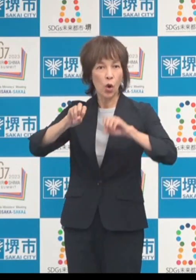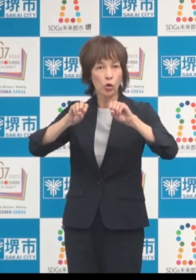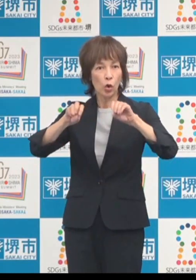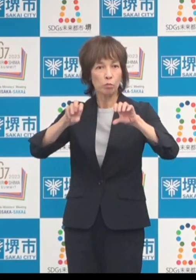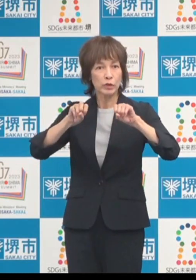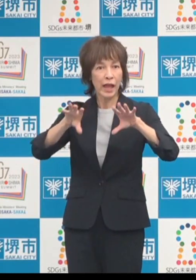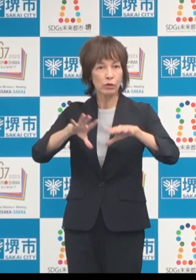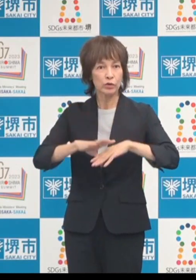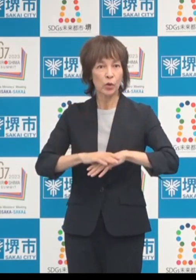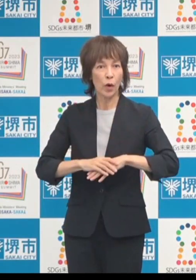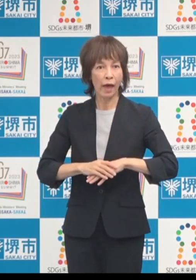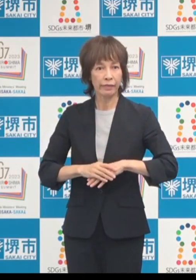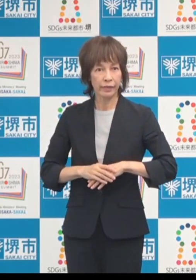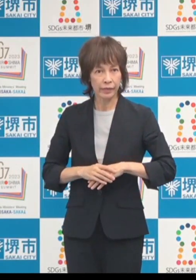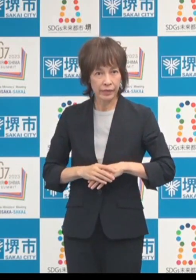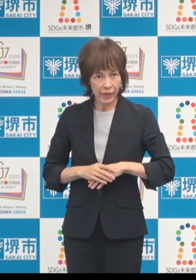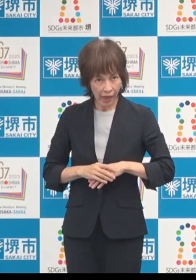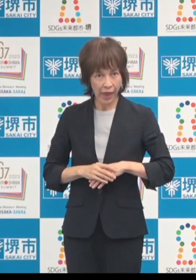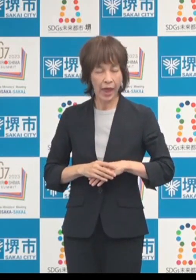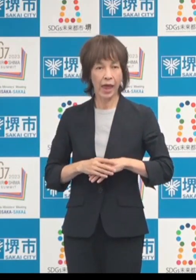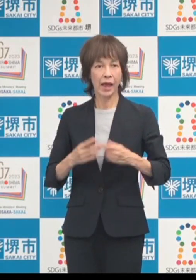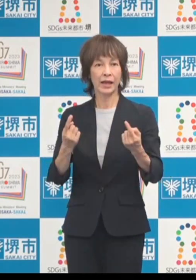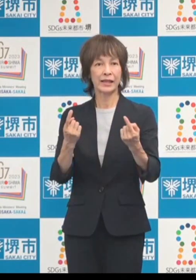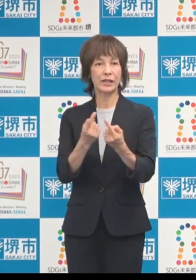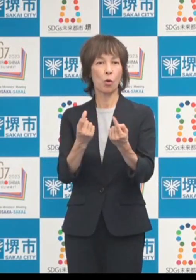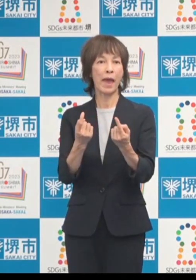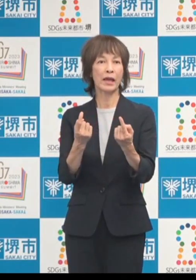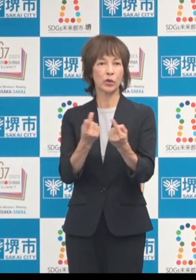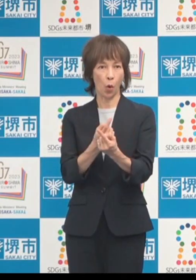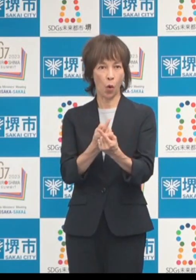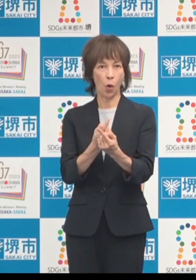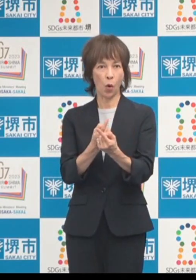あこのイノベーションの話とく